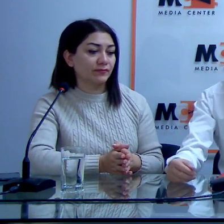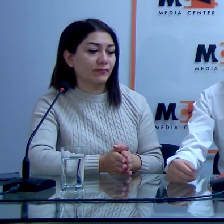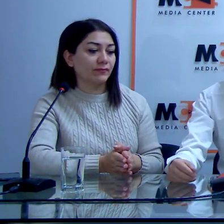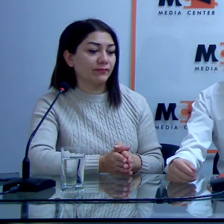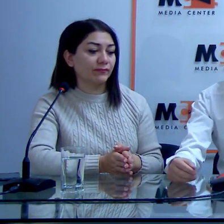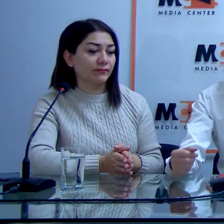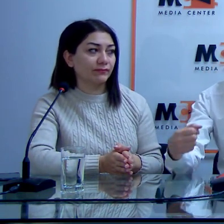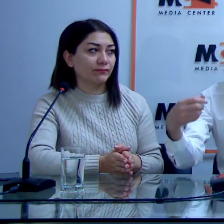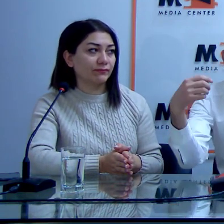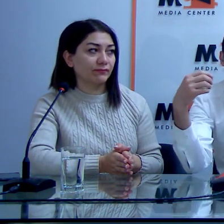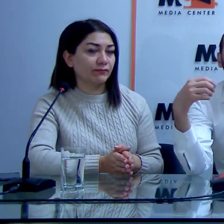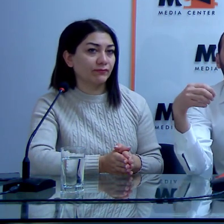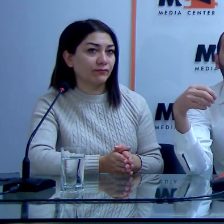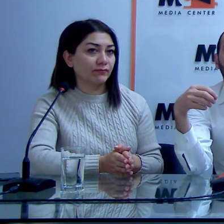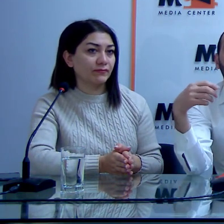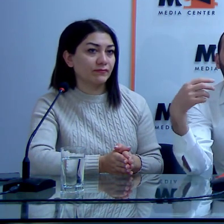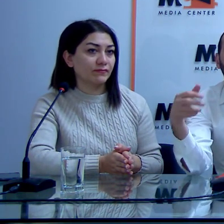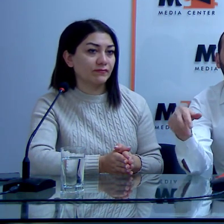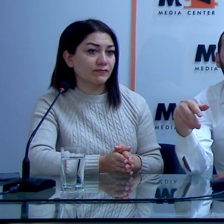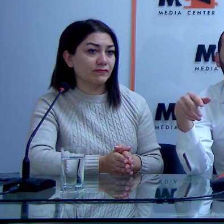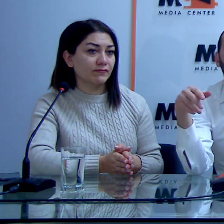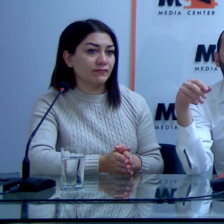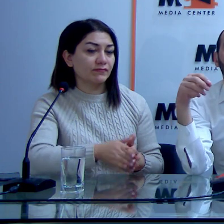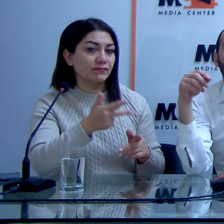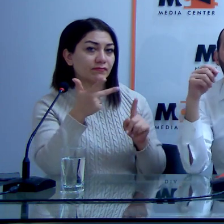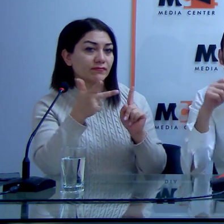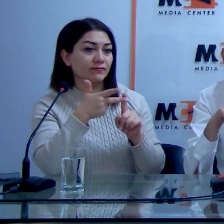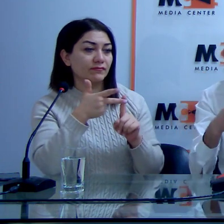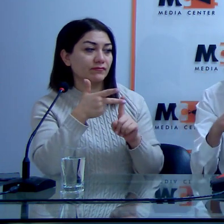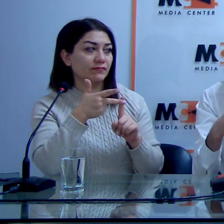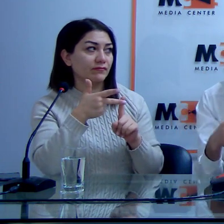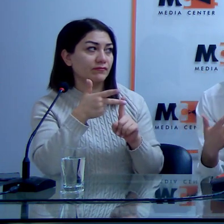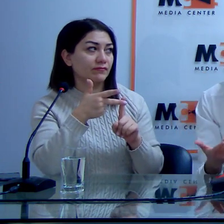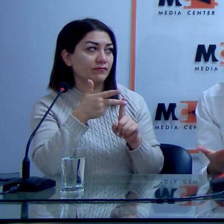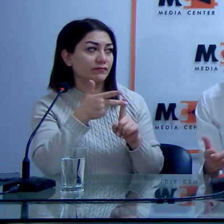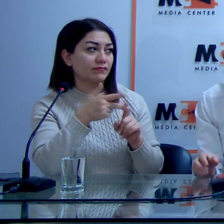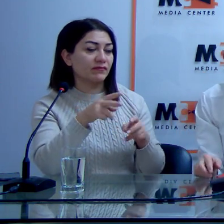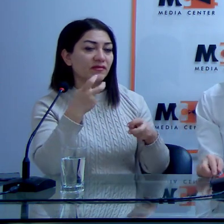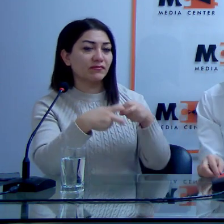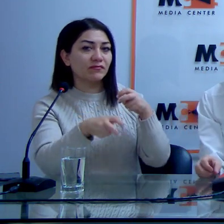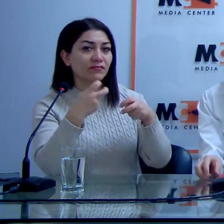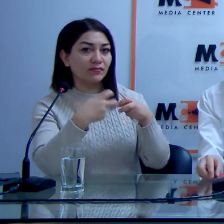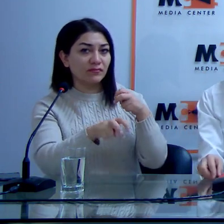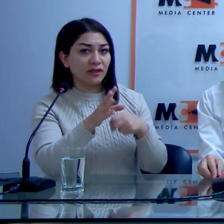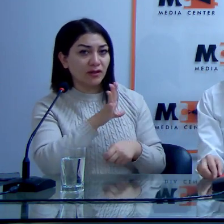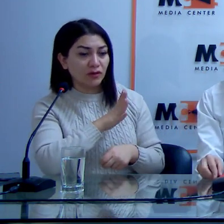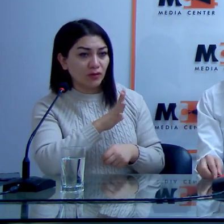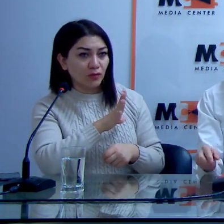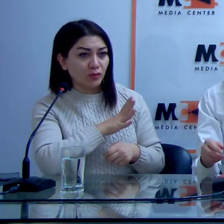и пата чаду Hello to Ajaku to the Alajadu